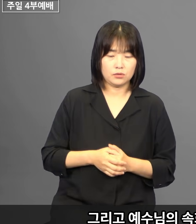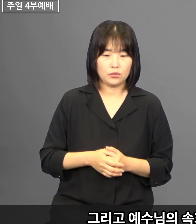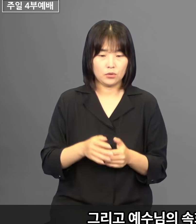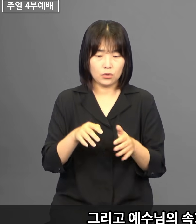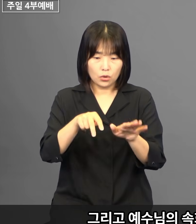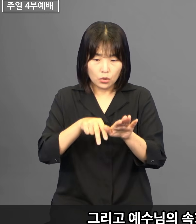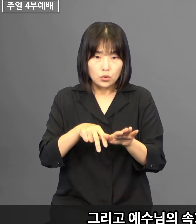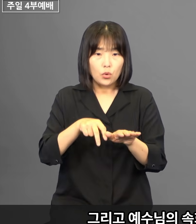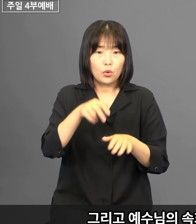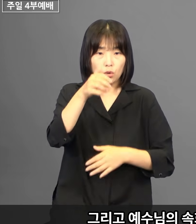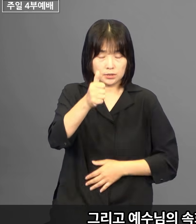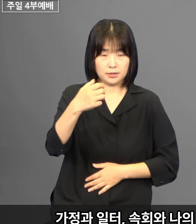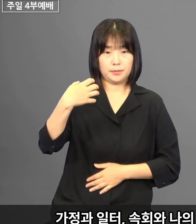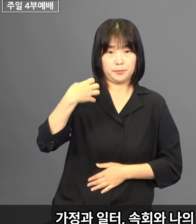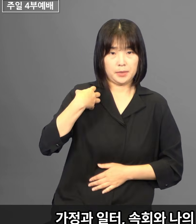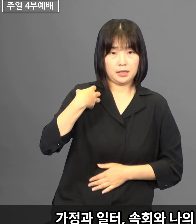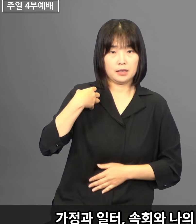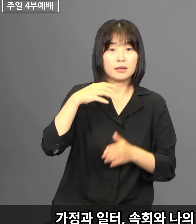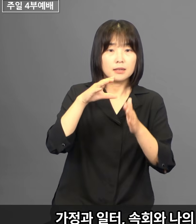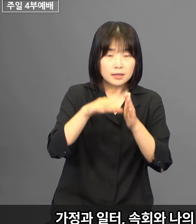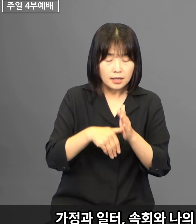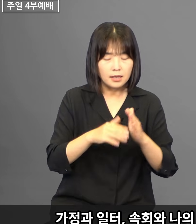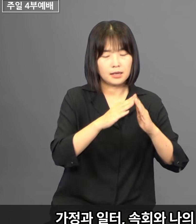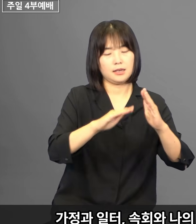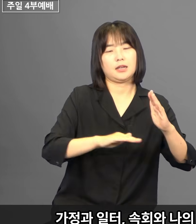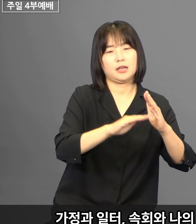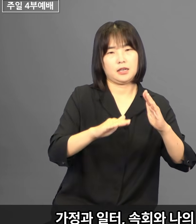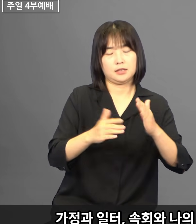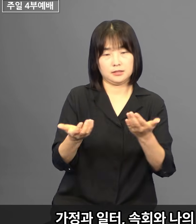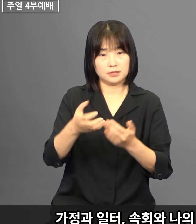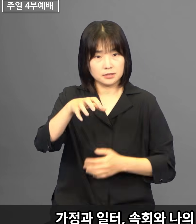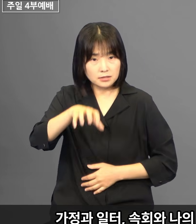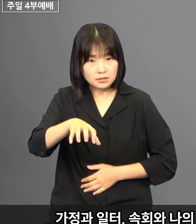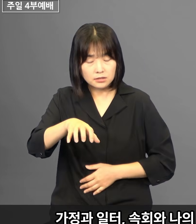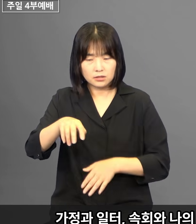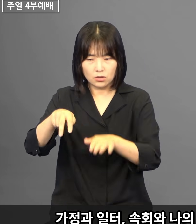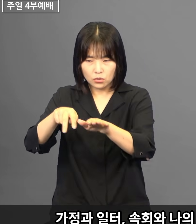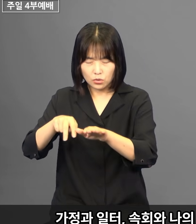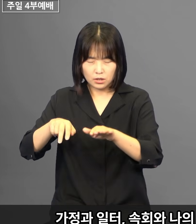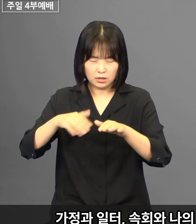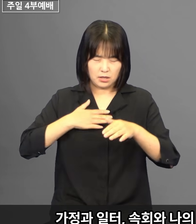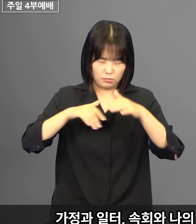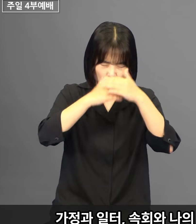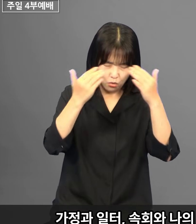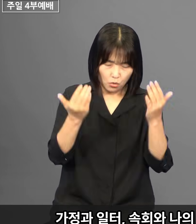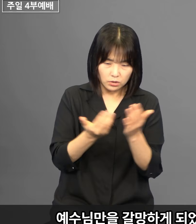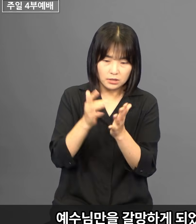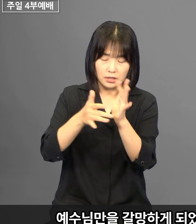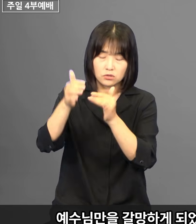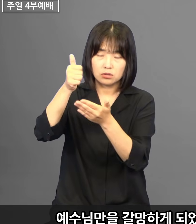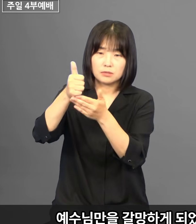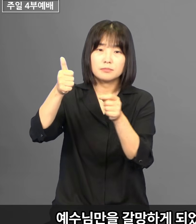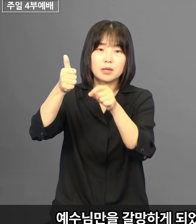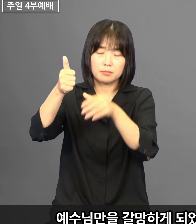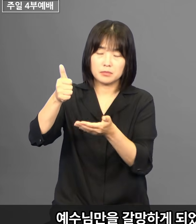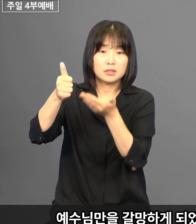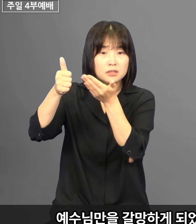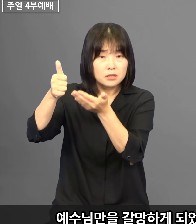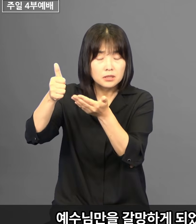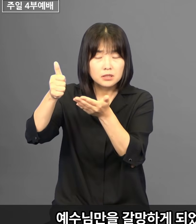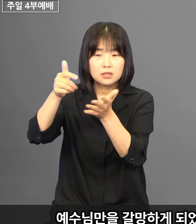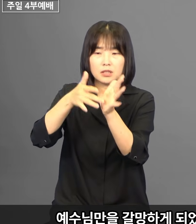속장이 되었을 무렵에는 가정과 일터, 속회와 나의 모든 것을 예수님 앞에 내어드리며 예수님만을